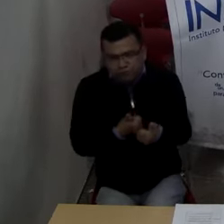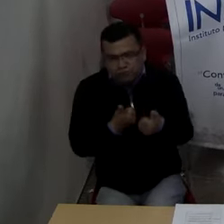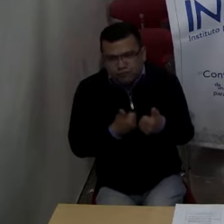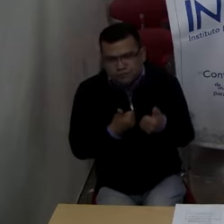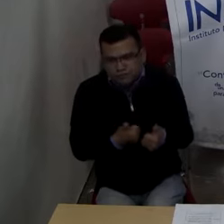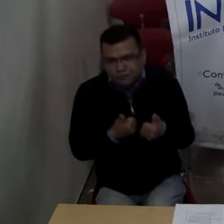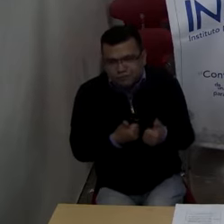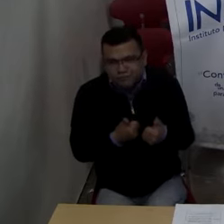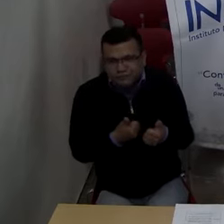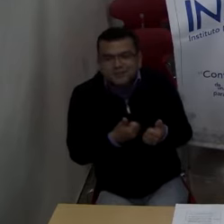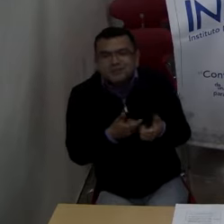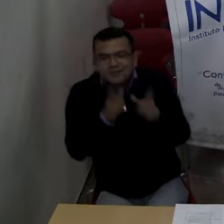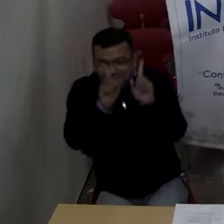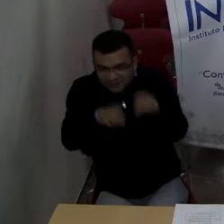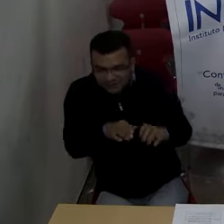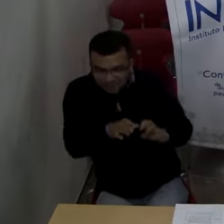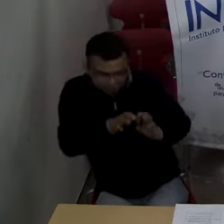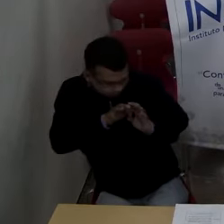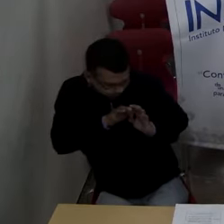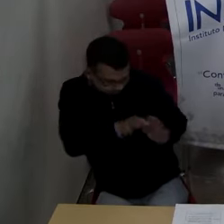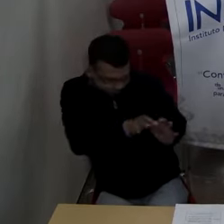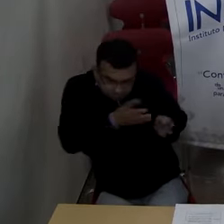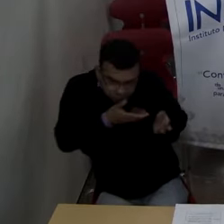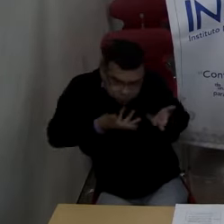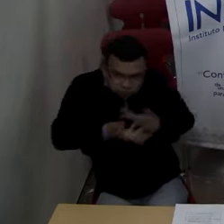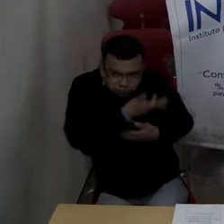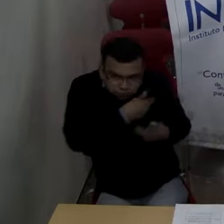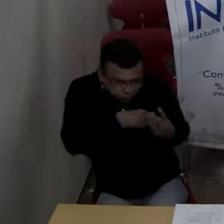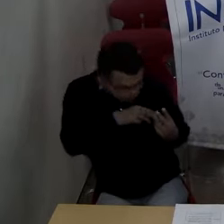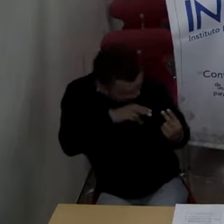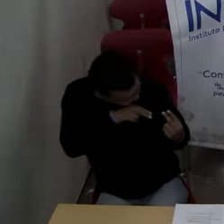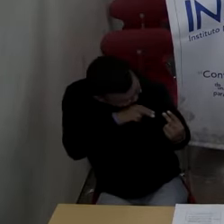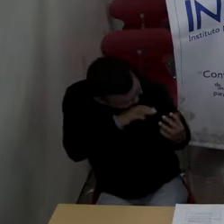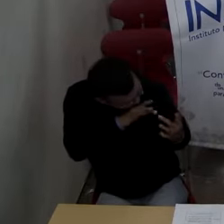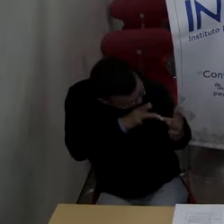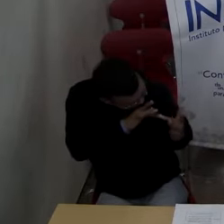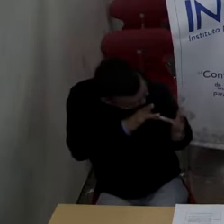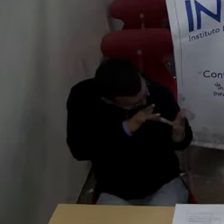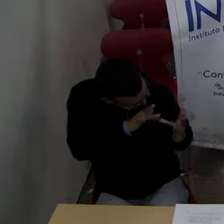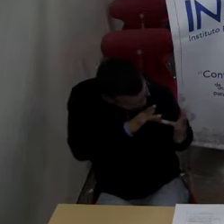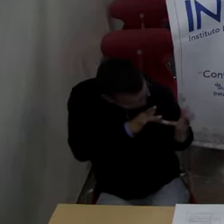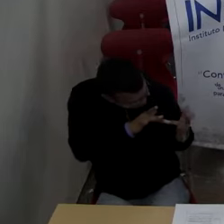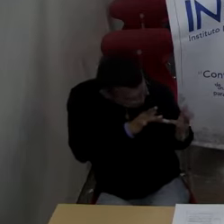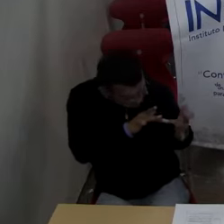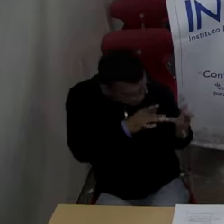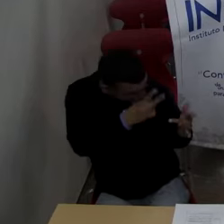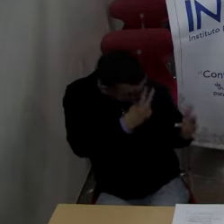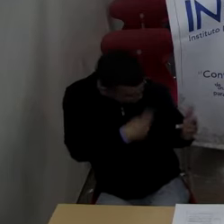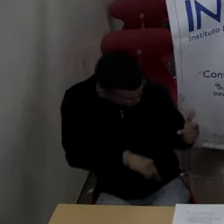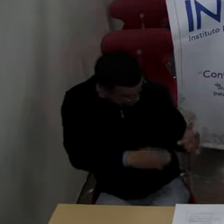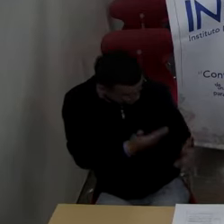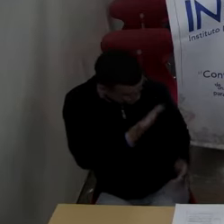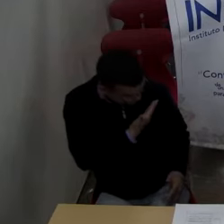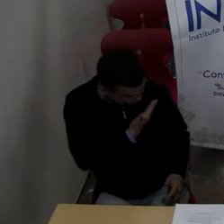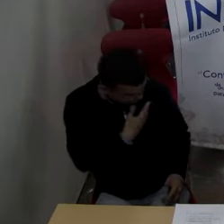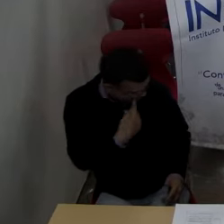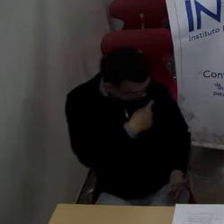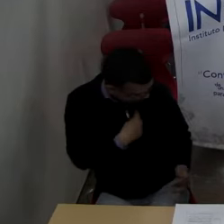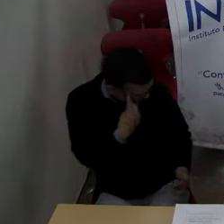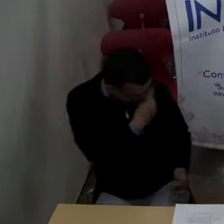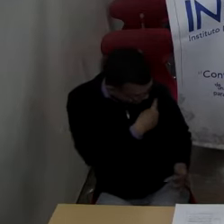el padre y el hijo o la madre y el hijo. Además de que le